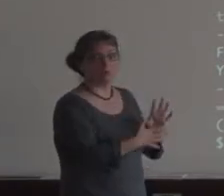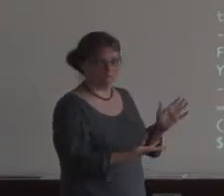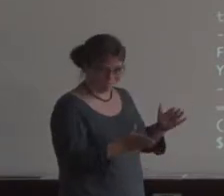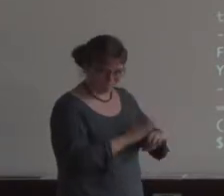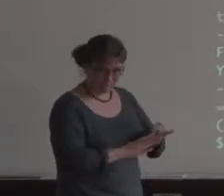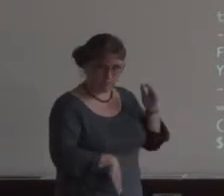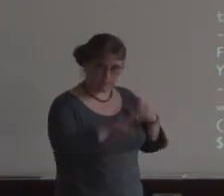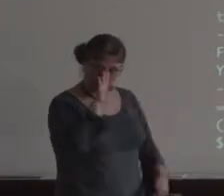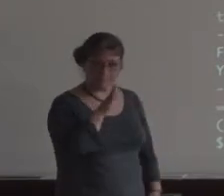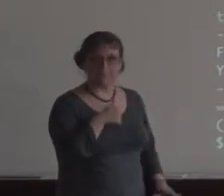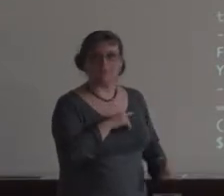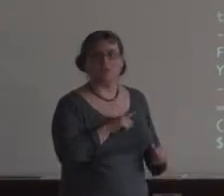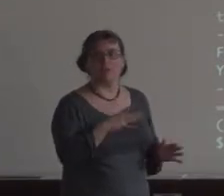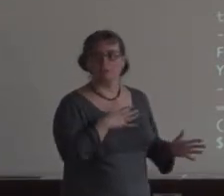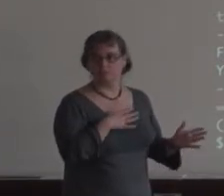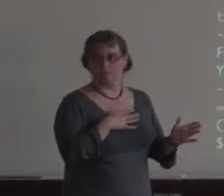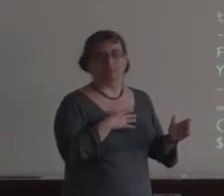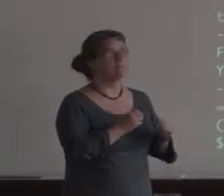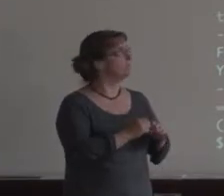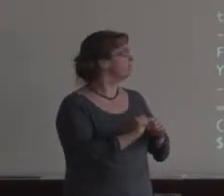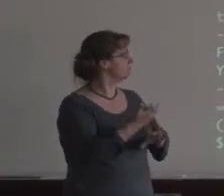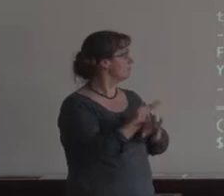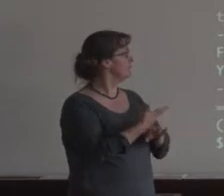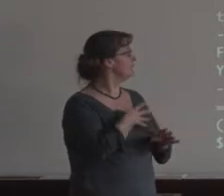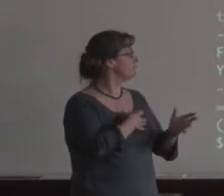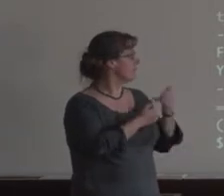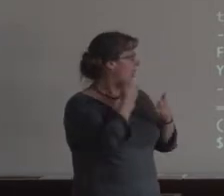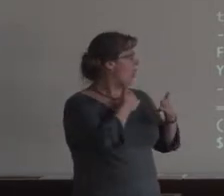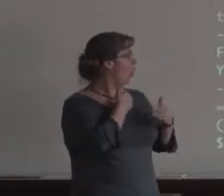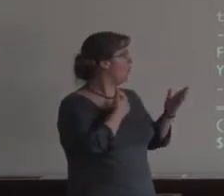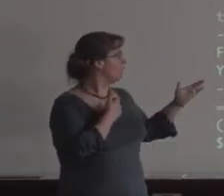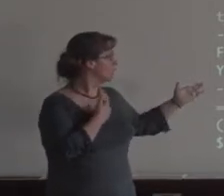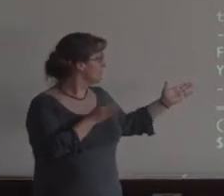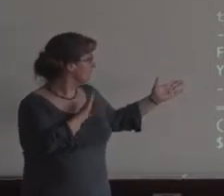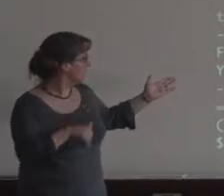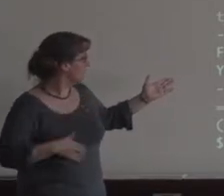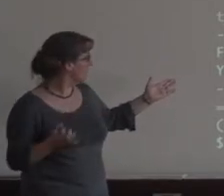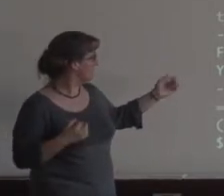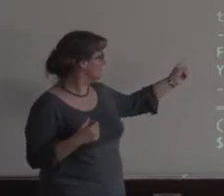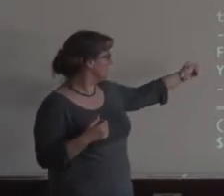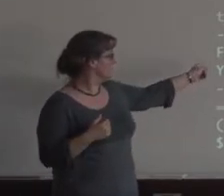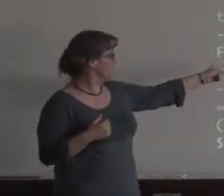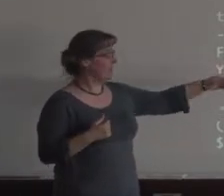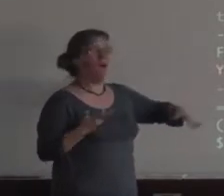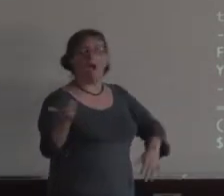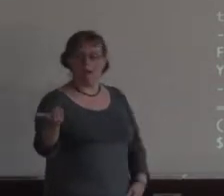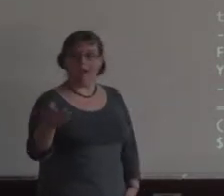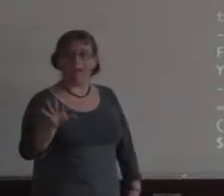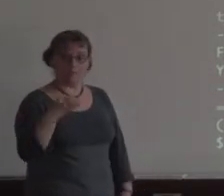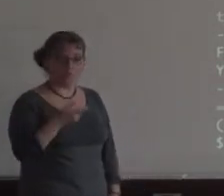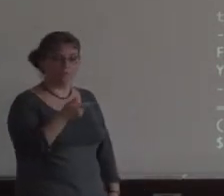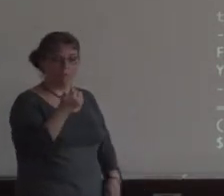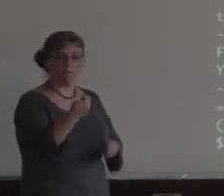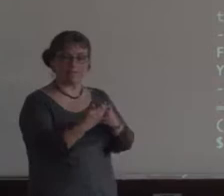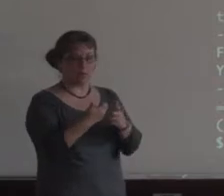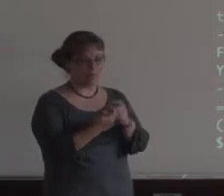ça ne marche pas. Je vois que j'ai une erreur. Et je vois à la fin qu'Hypothesis m'a dit, bah, j'ai trouvé un exemple qui invalide ta propriété